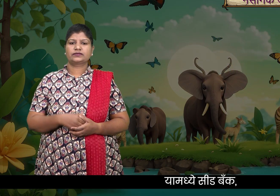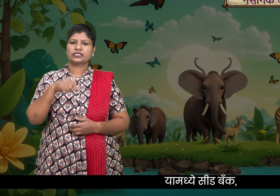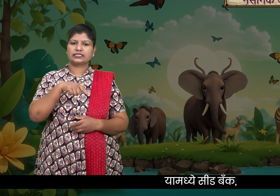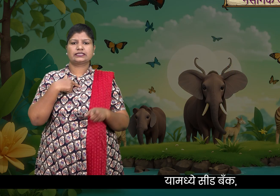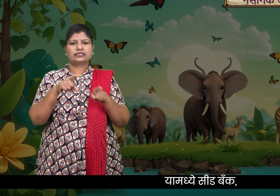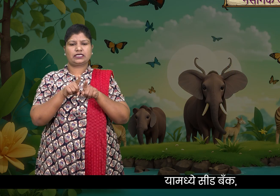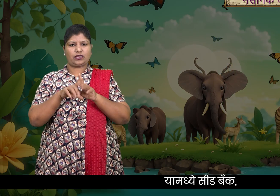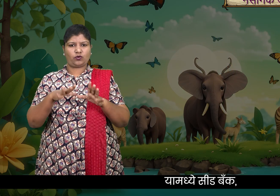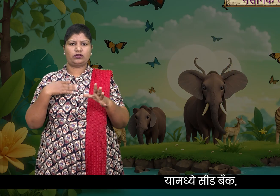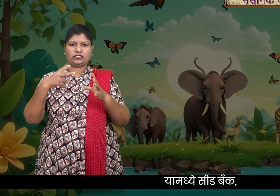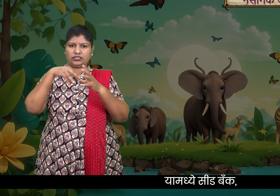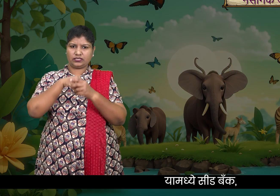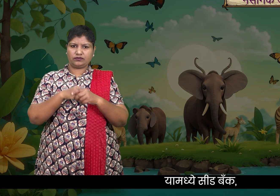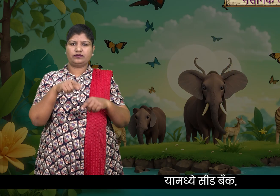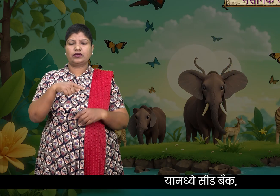यामध्ये सीड बँक,